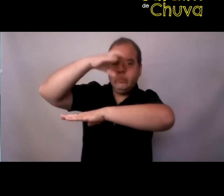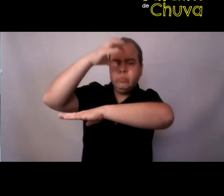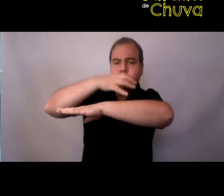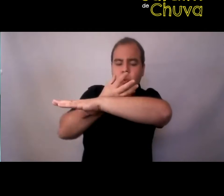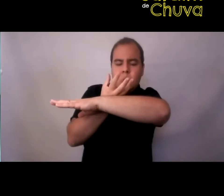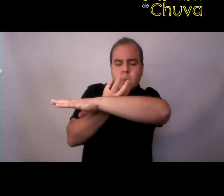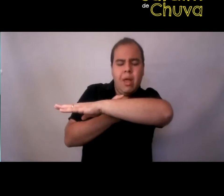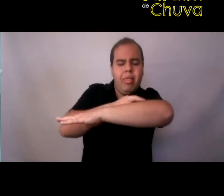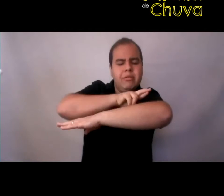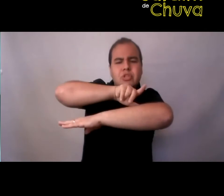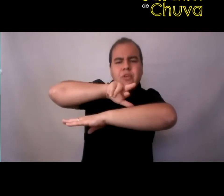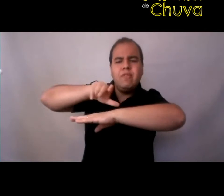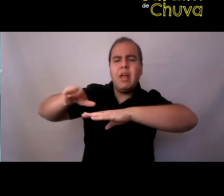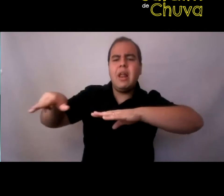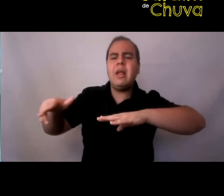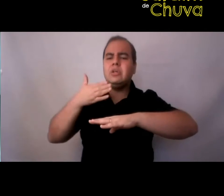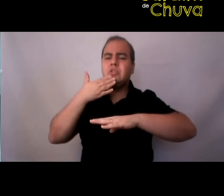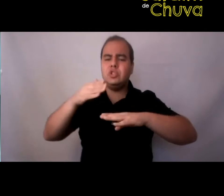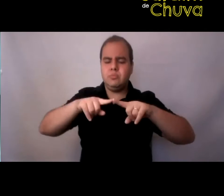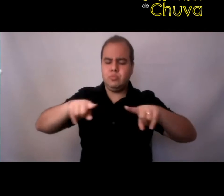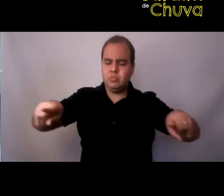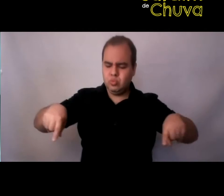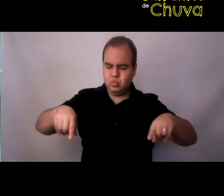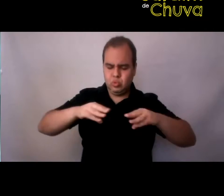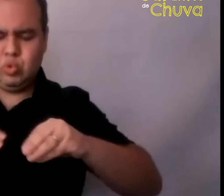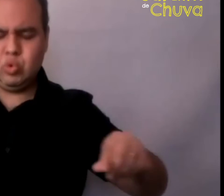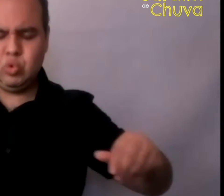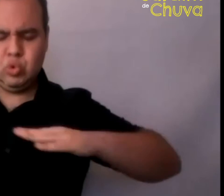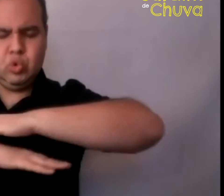o tipo de solo, com a característica física do solo.